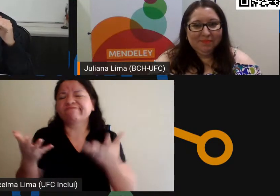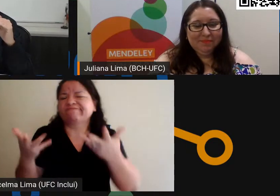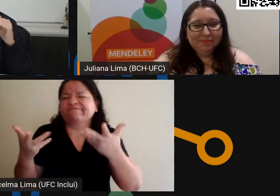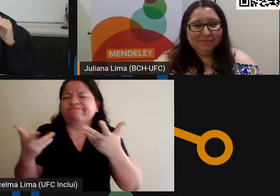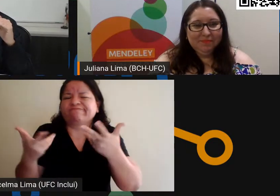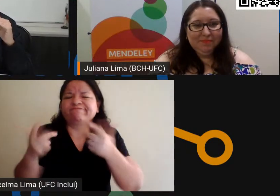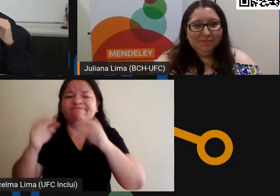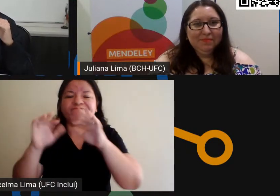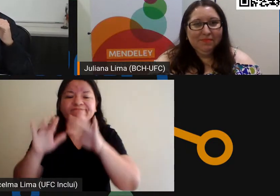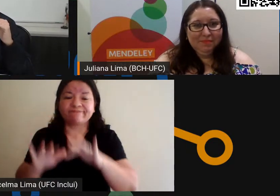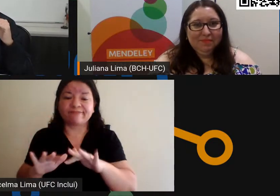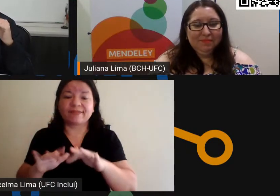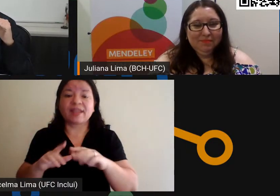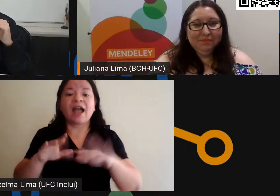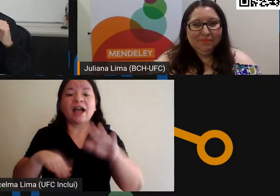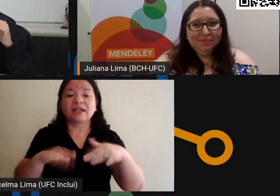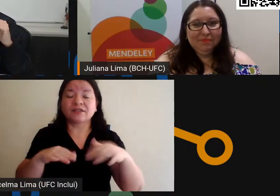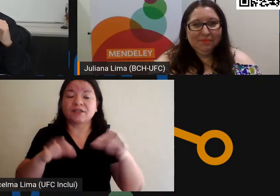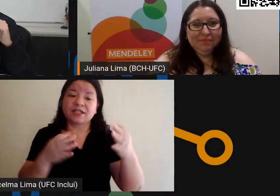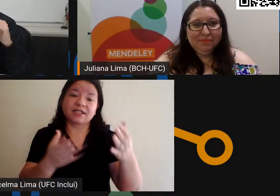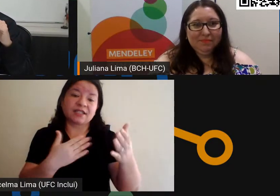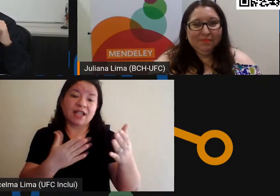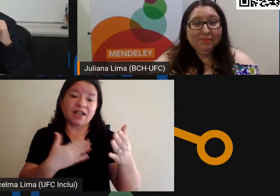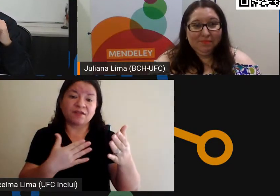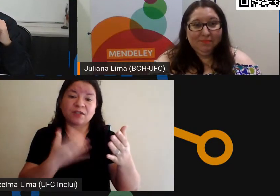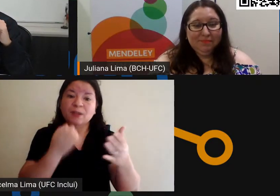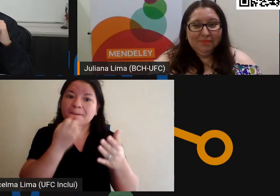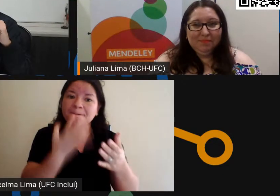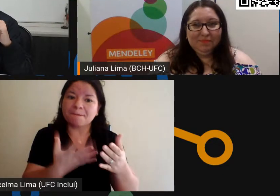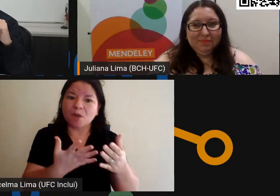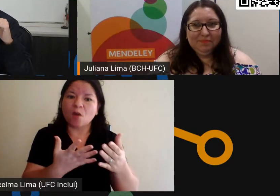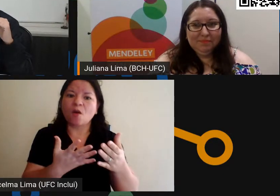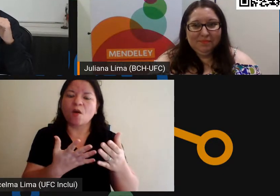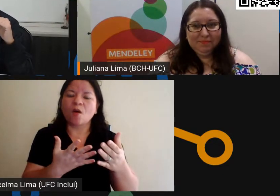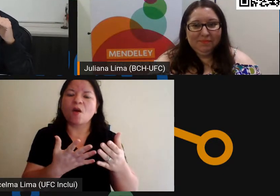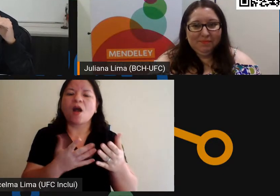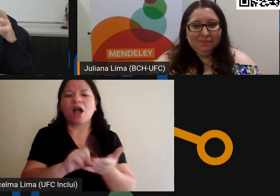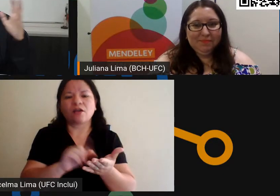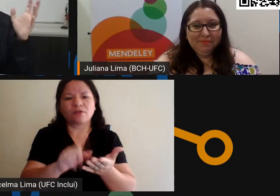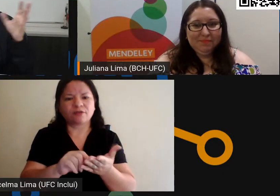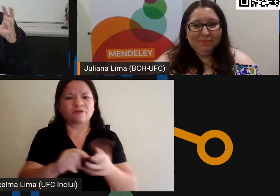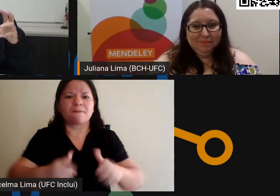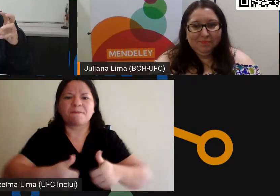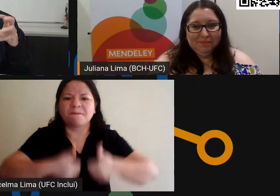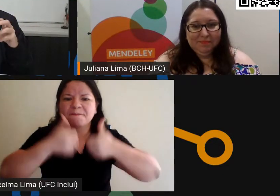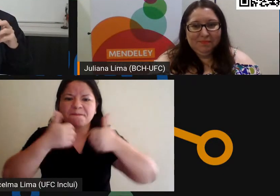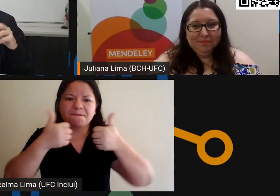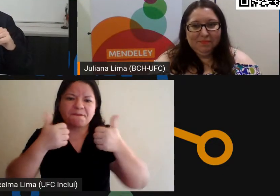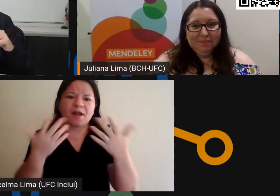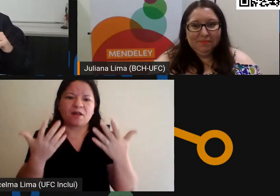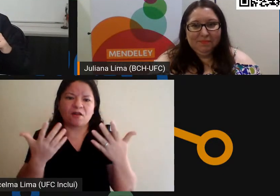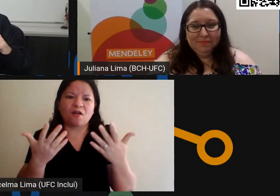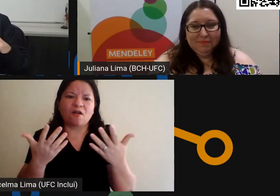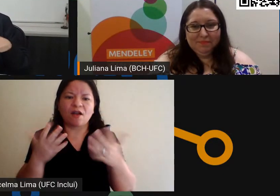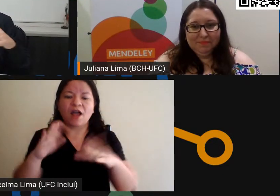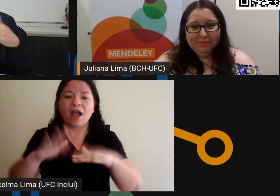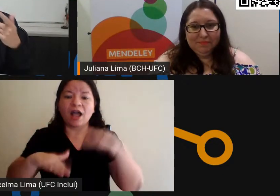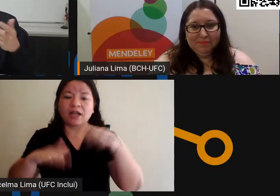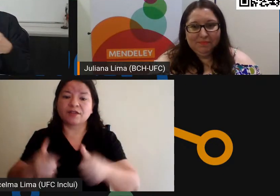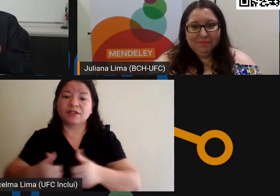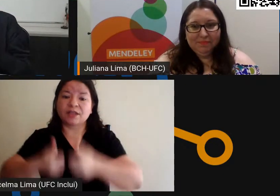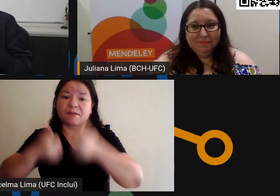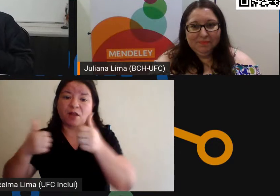boa, mas o autor é melhor. Aí o artigo sai até melhor. Tá? Então, às vezes, é melhor acompanhar autores